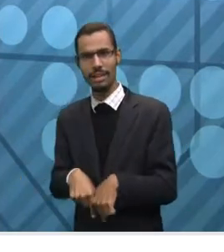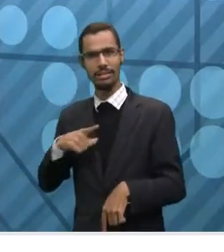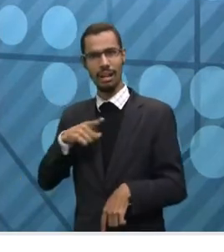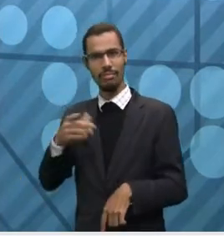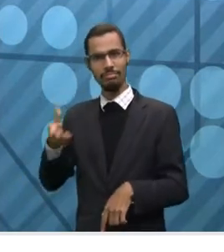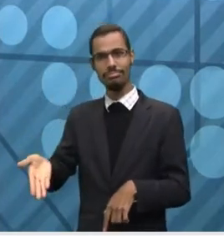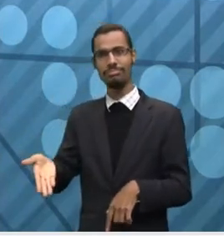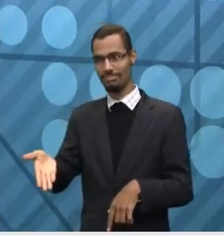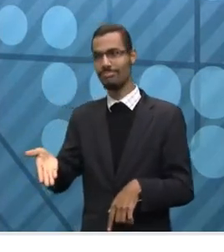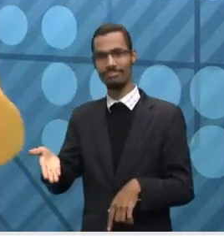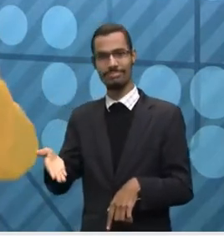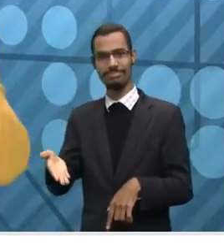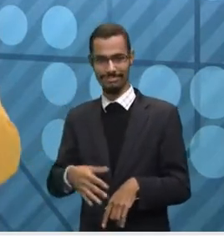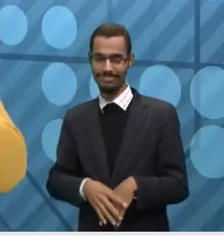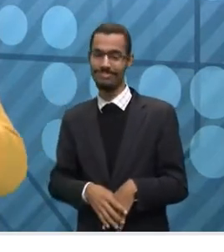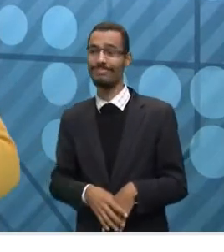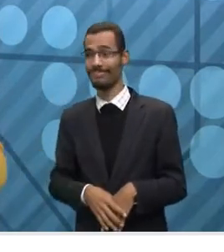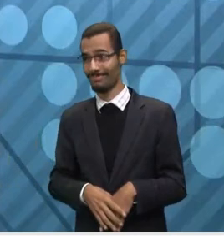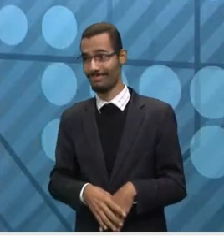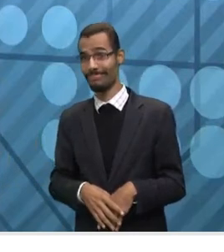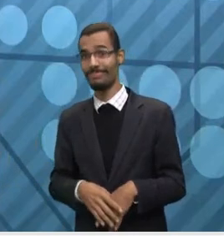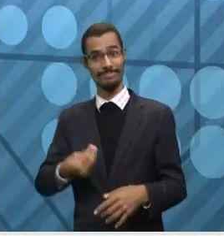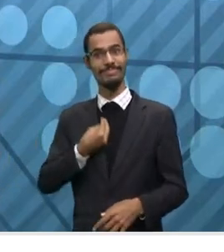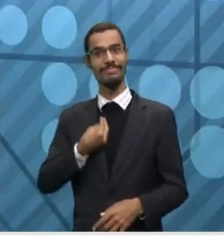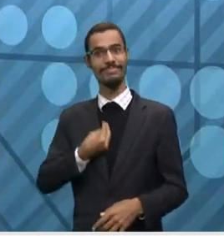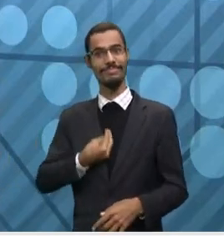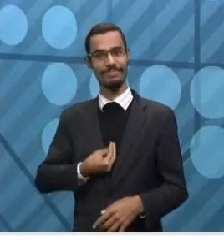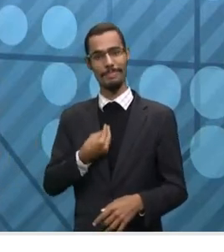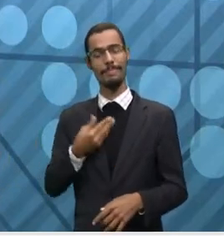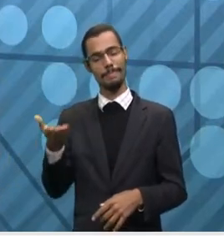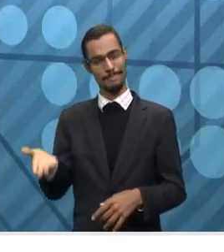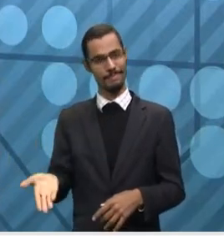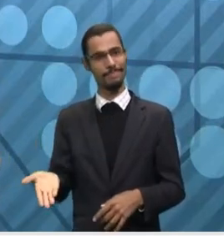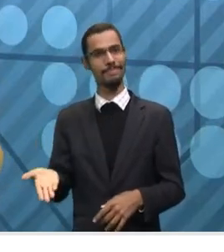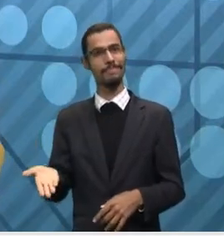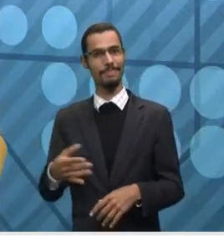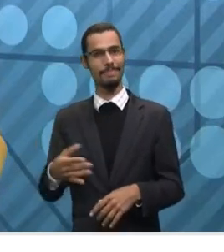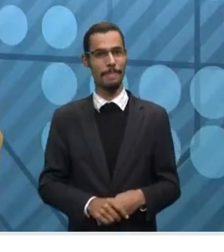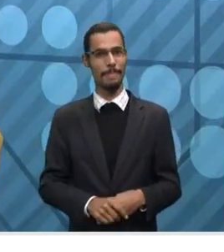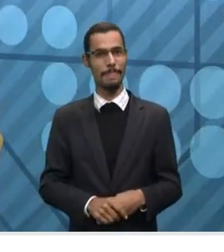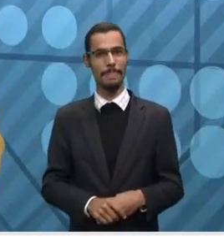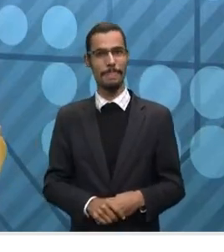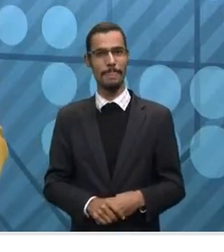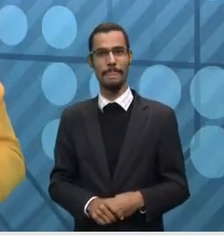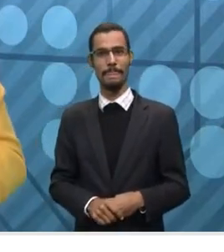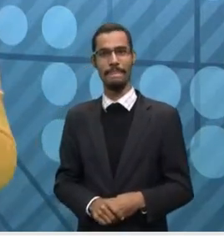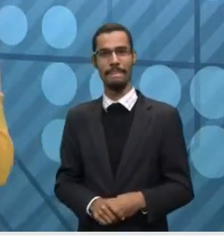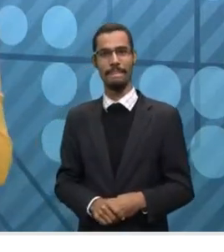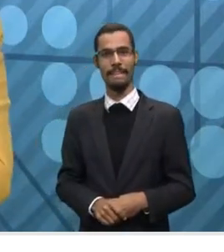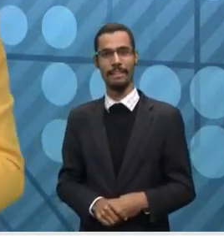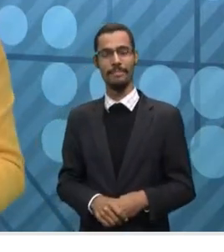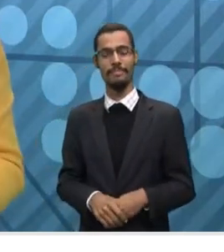está presente na sala? Então, estar presente também é uma questão cultural.